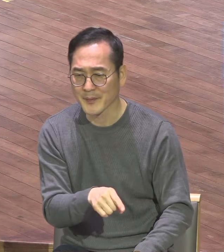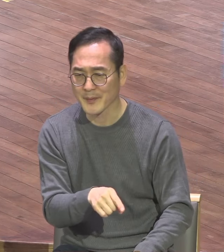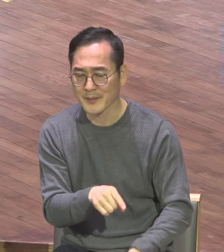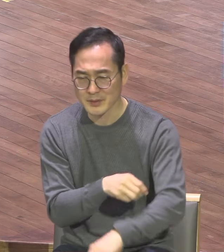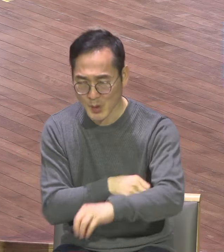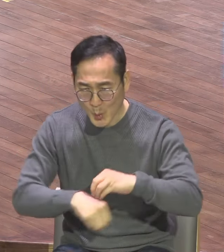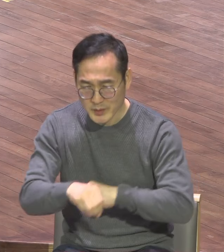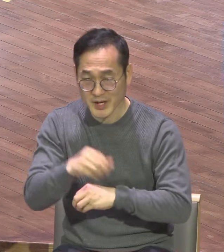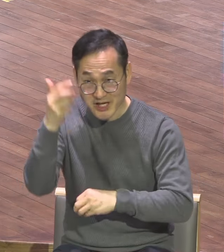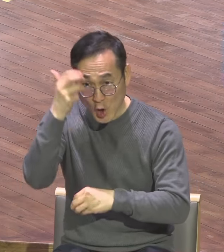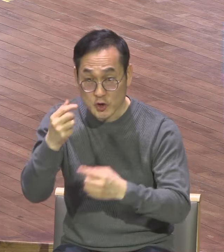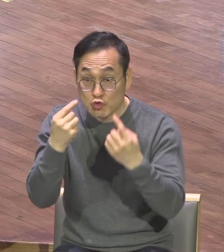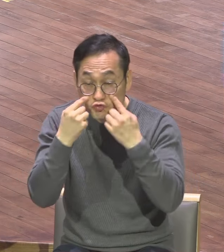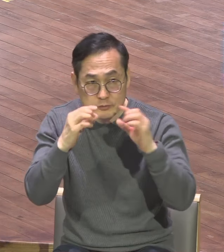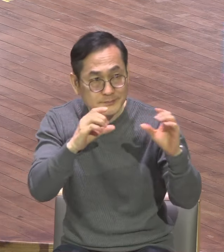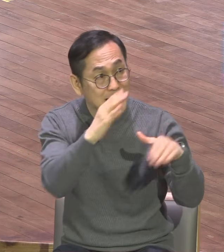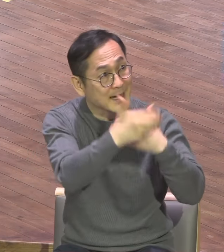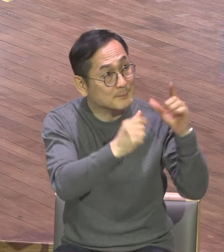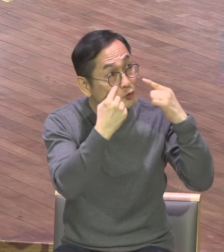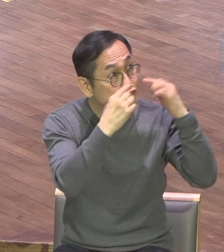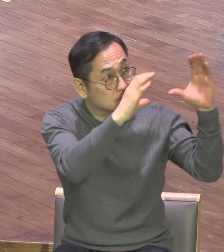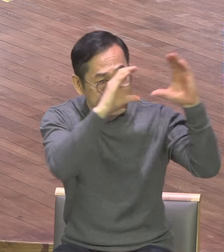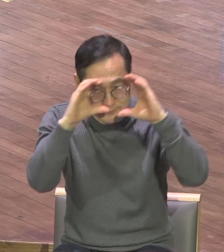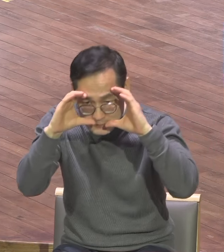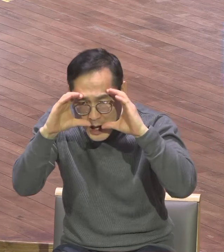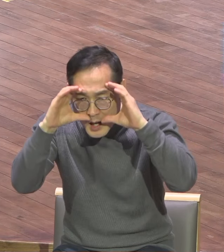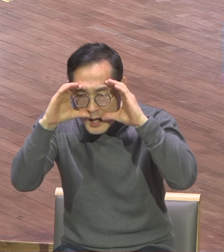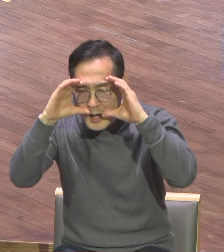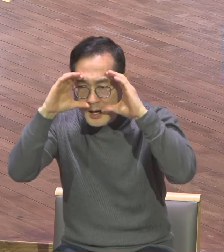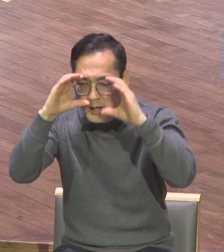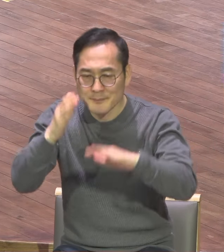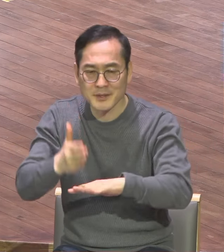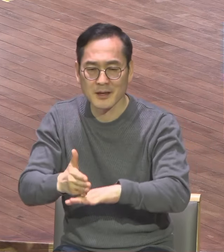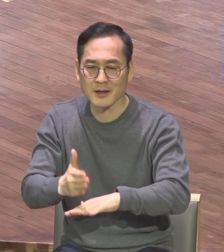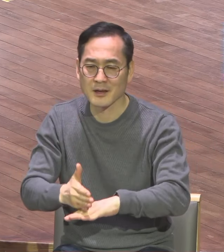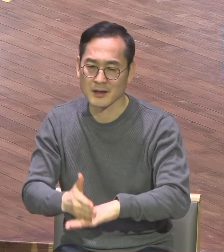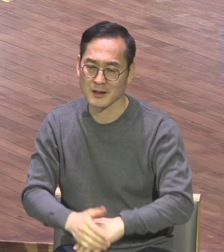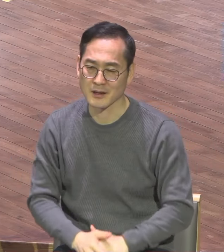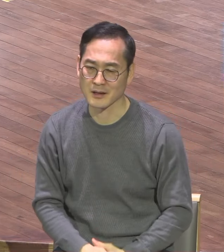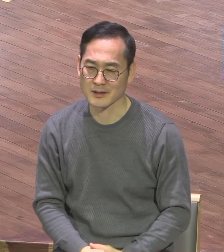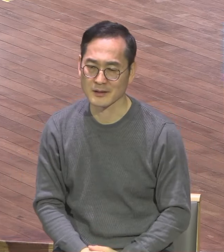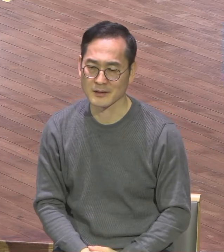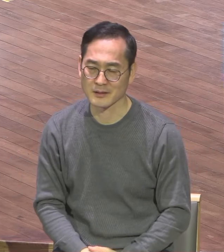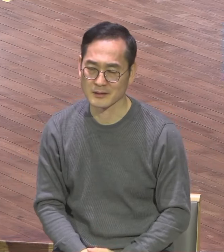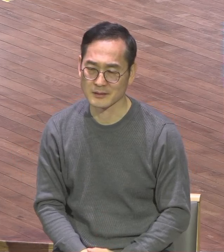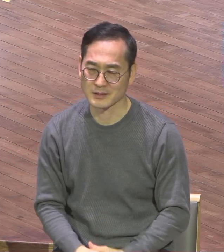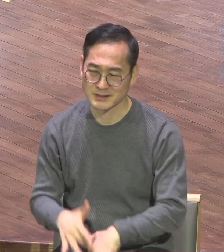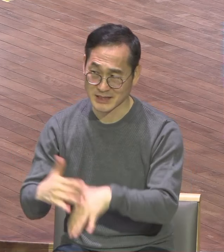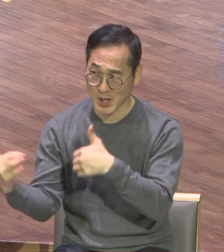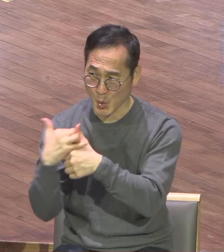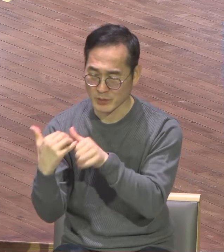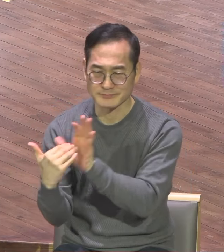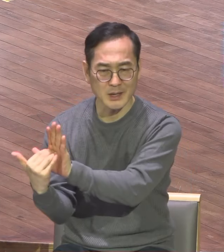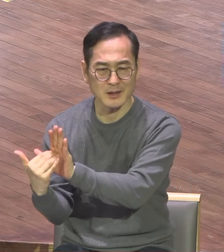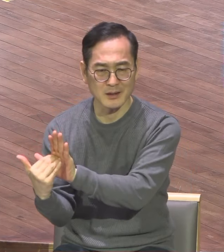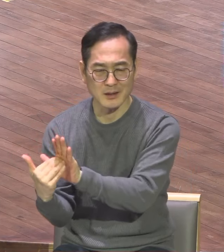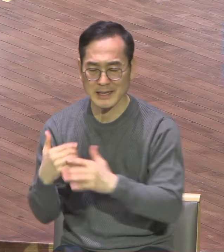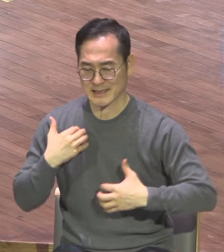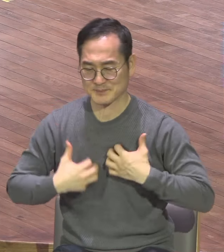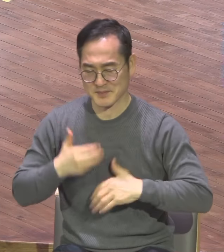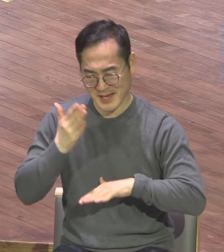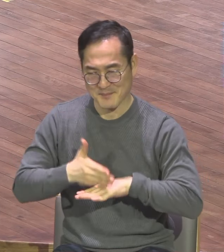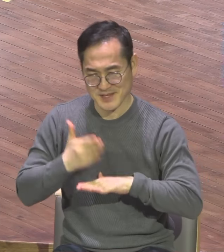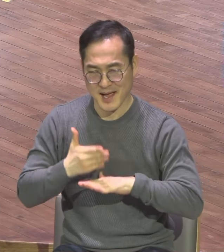확 영적으로 바꿔버려요. 해석에 영적 해석을 해서 바꿔버려요. 사단 공격을 막아버려요. 어떻게 해요? 기쁨과